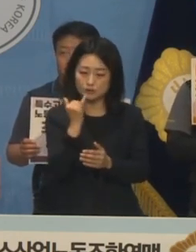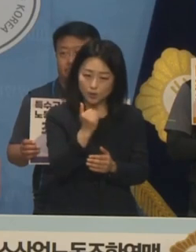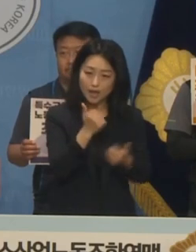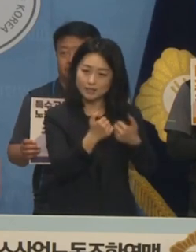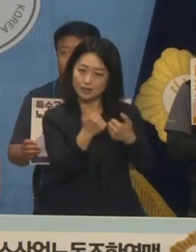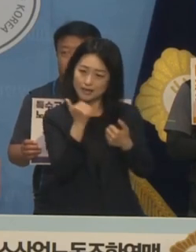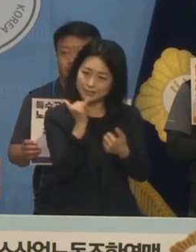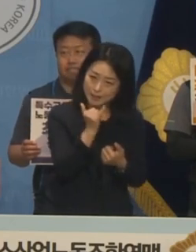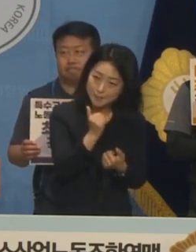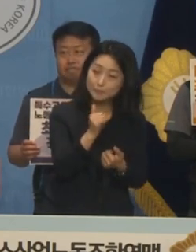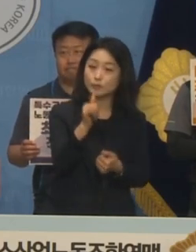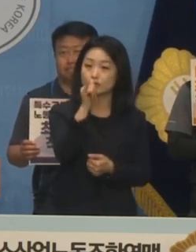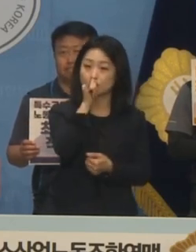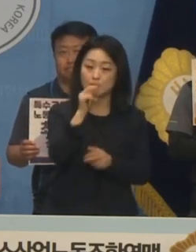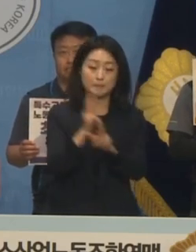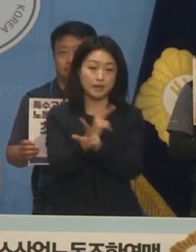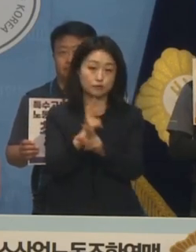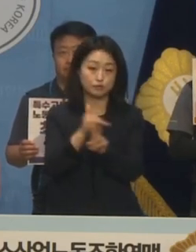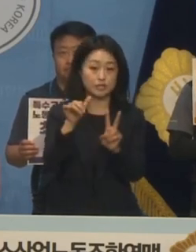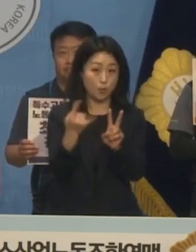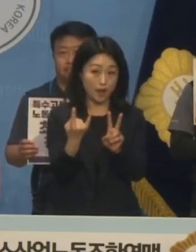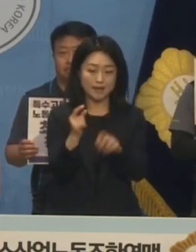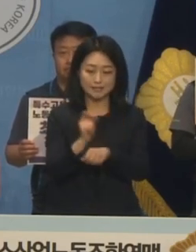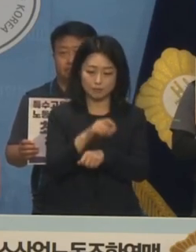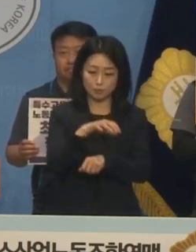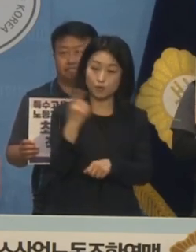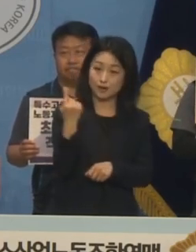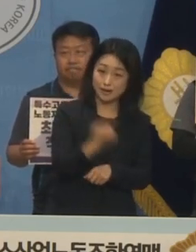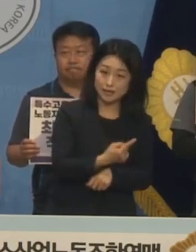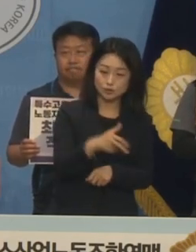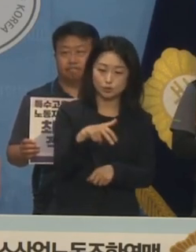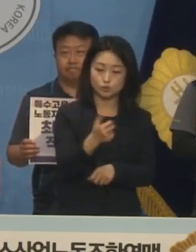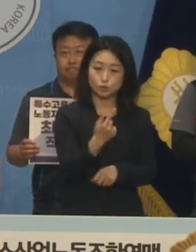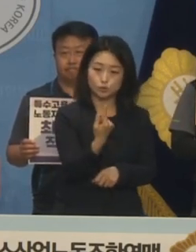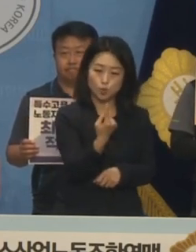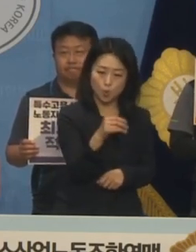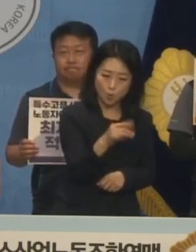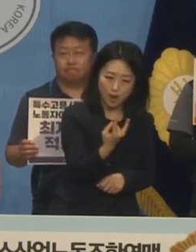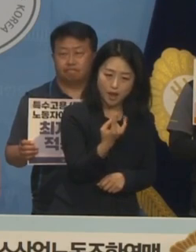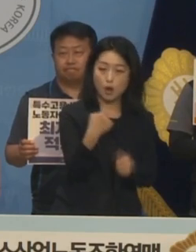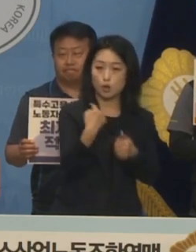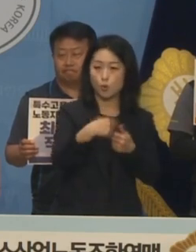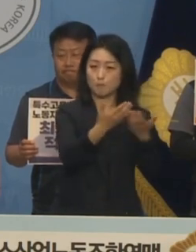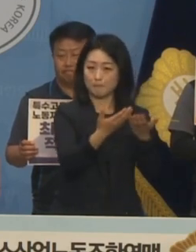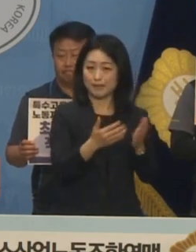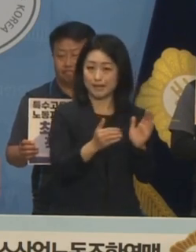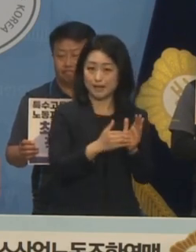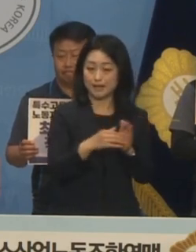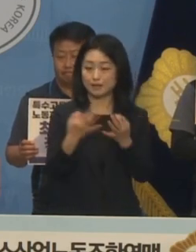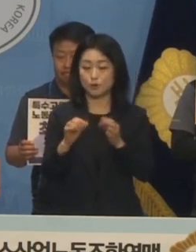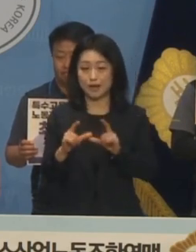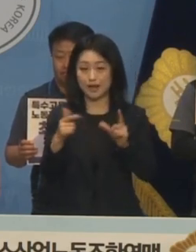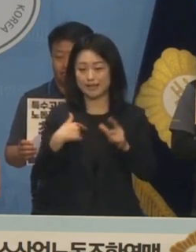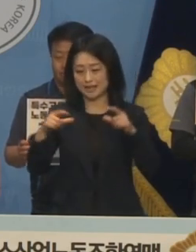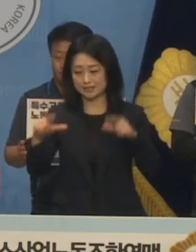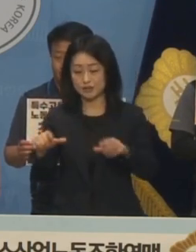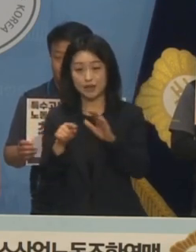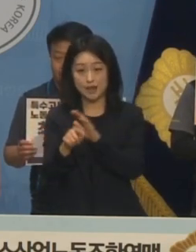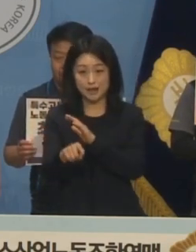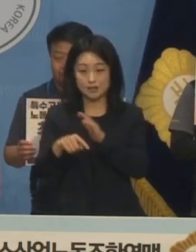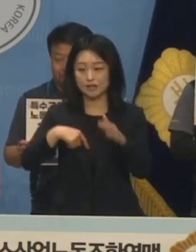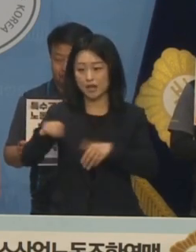회원집에 머무르는 시간을 15분으로 잡습니다. 한 과목만 진행하는 회원들이 좀 있어서 이런 회원들은 최소